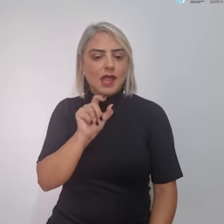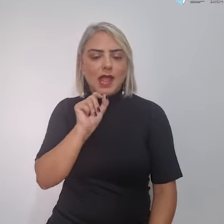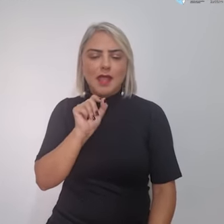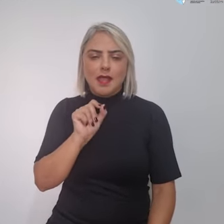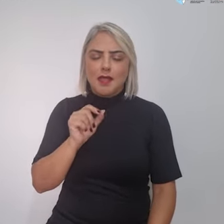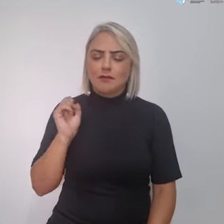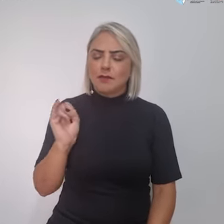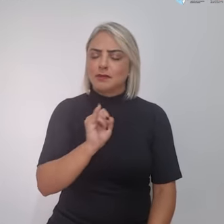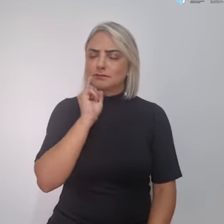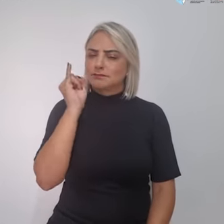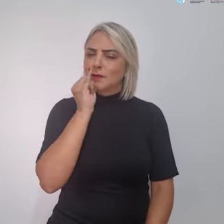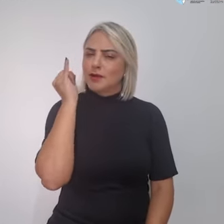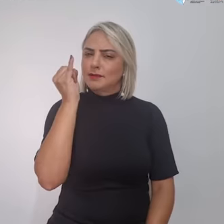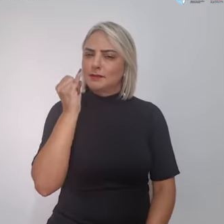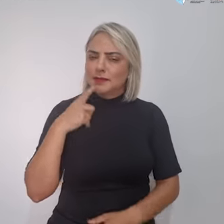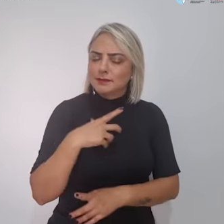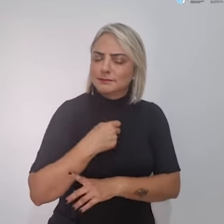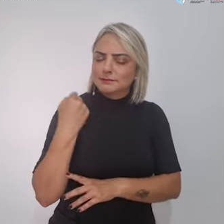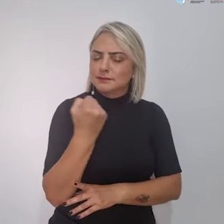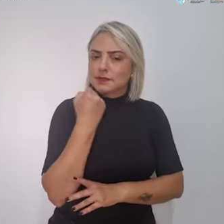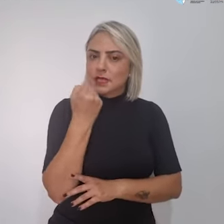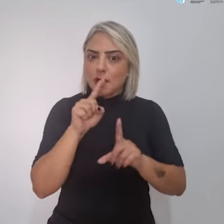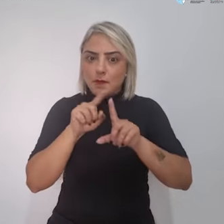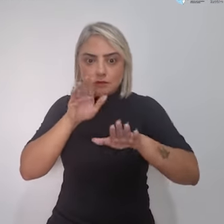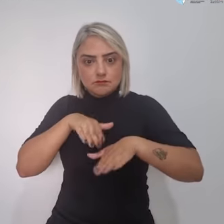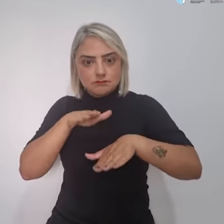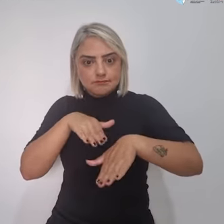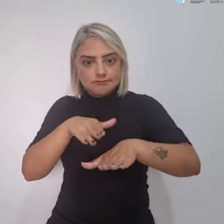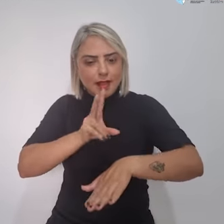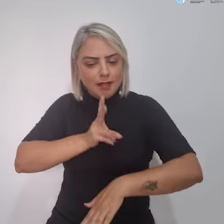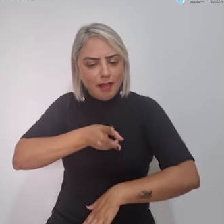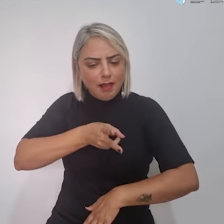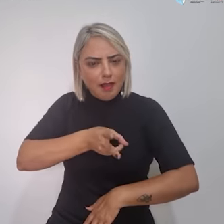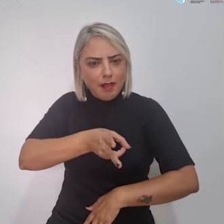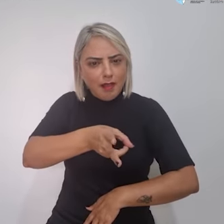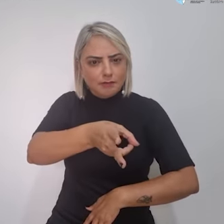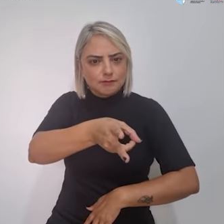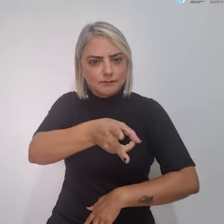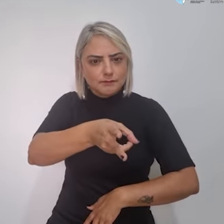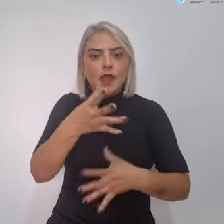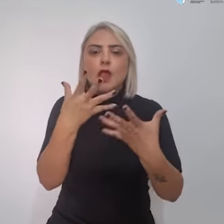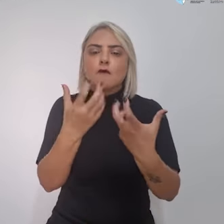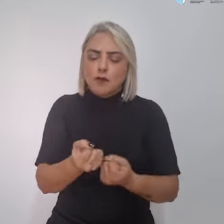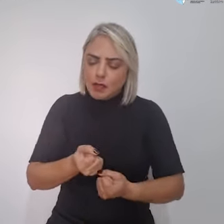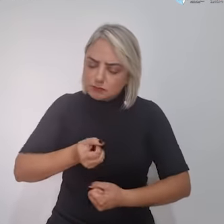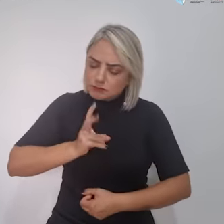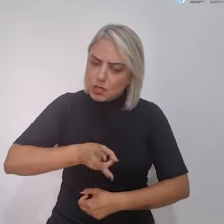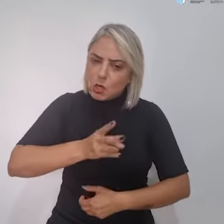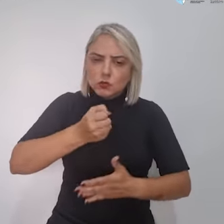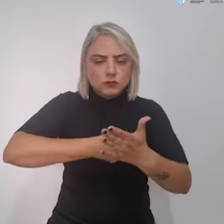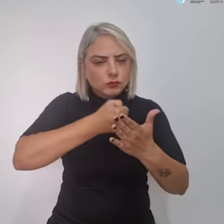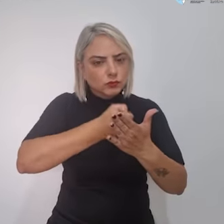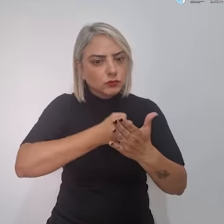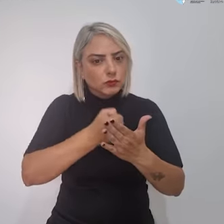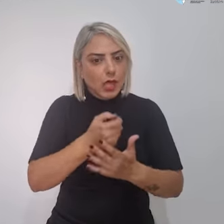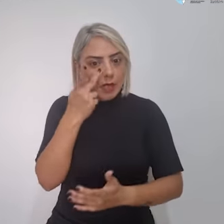importante vitória, mas a mobilização deve ser mantida. Vamos continuar a luta para que possamos